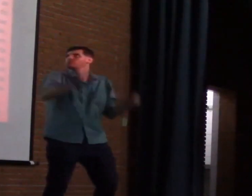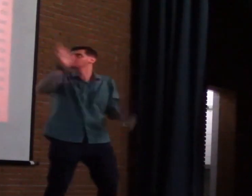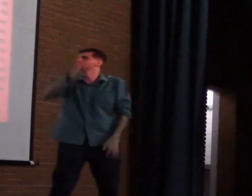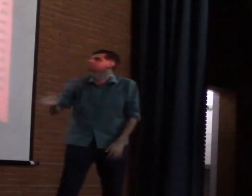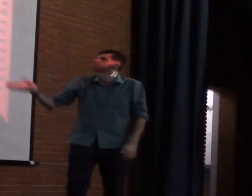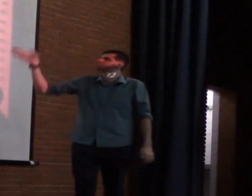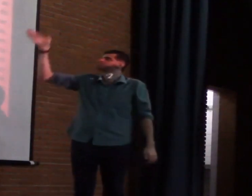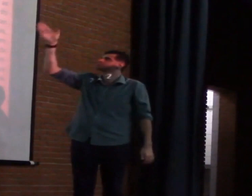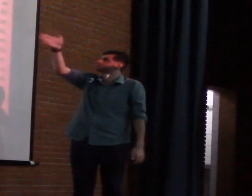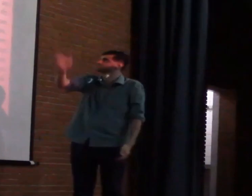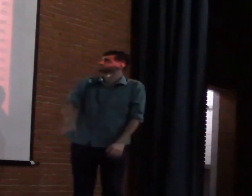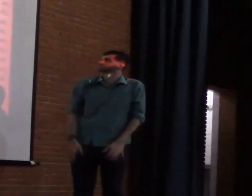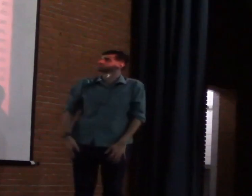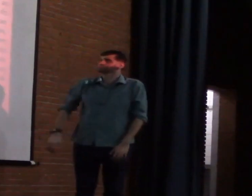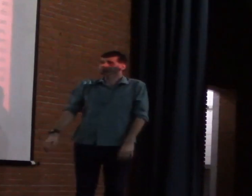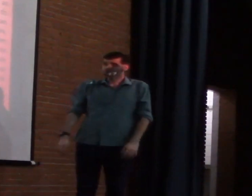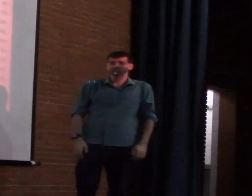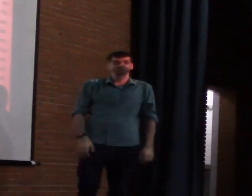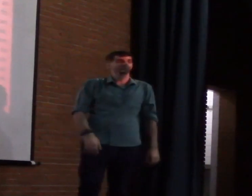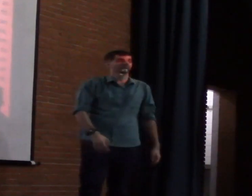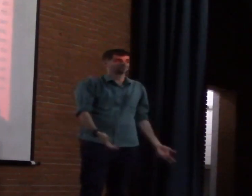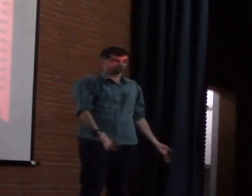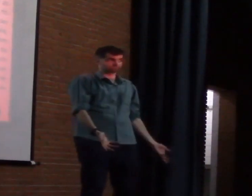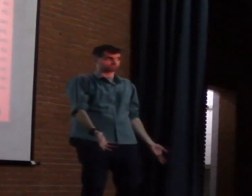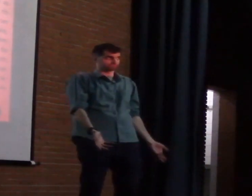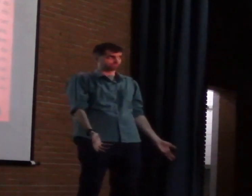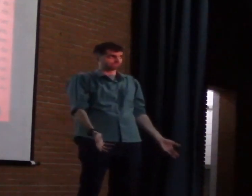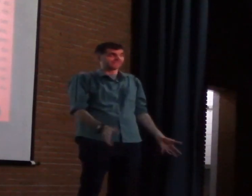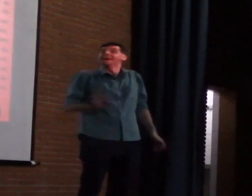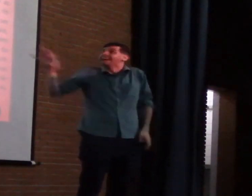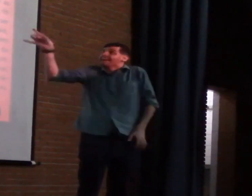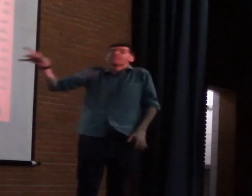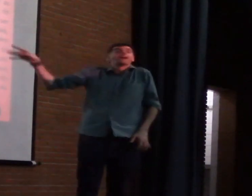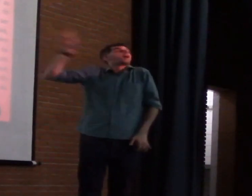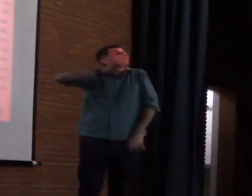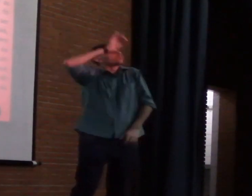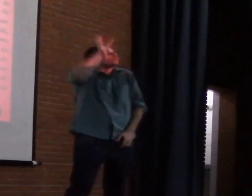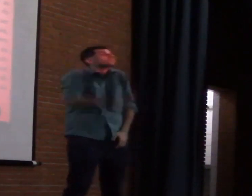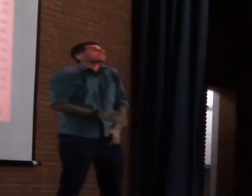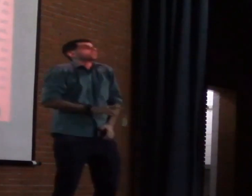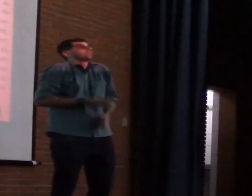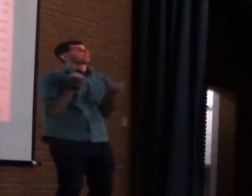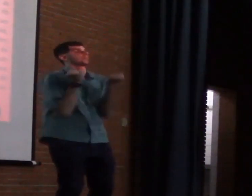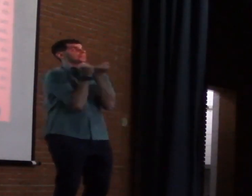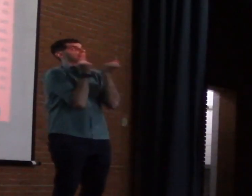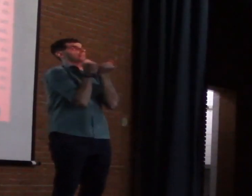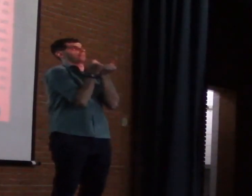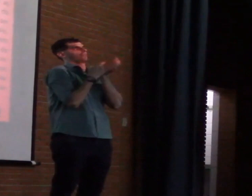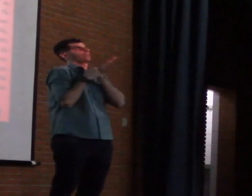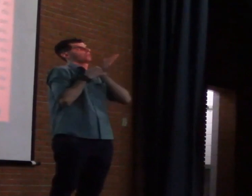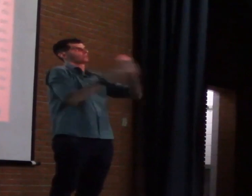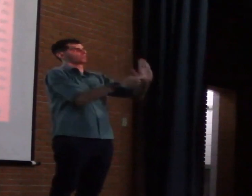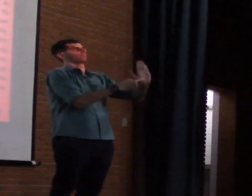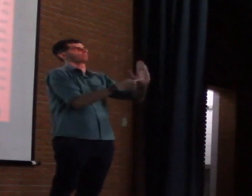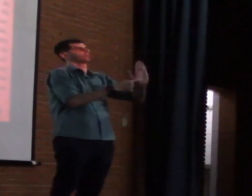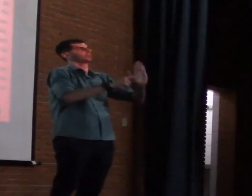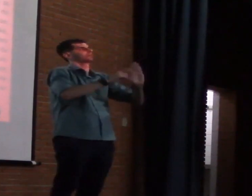na educação. A gente tem aqui, ó, todas essas listadas aqui, por exemplo. Essas associações, elas estão ali para dar esse apoio,